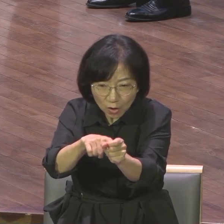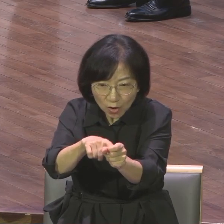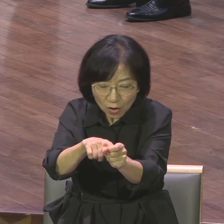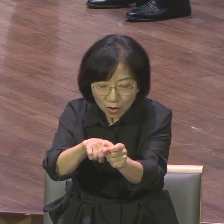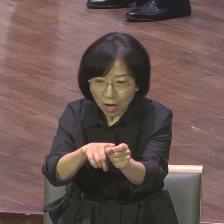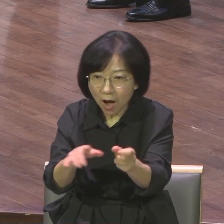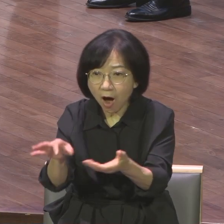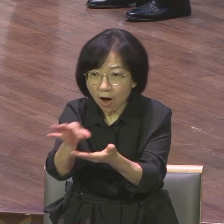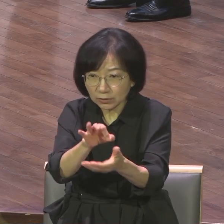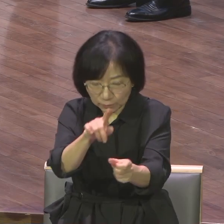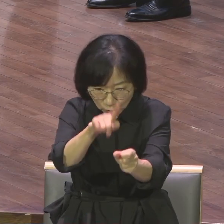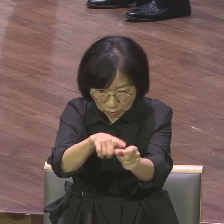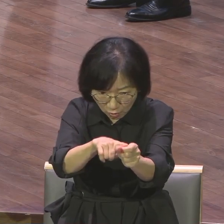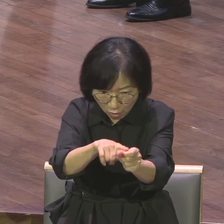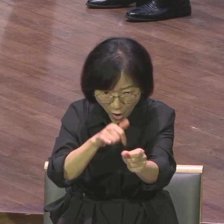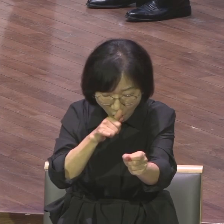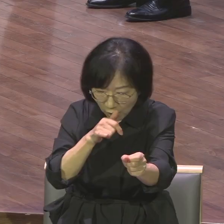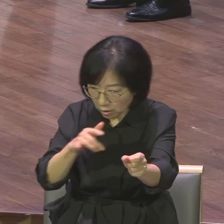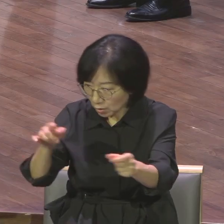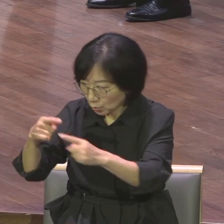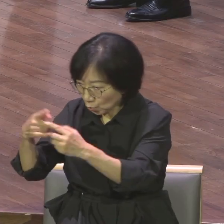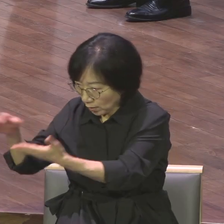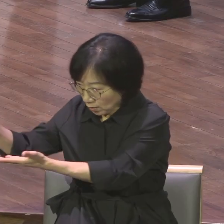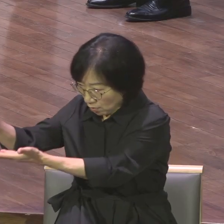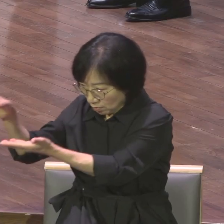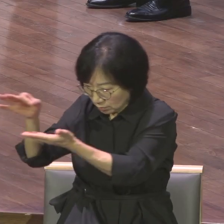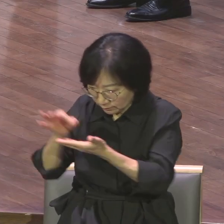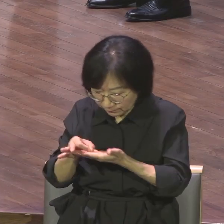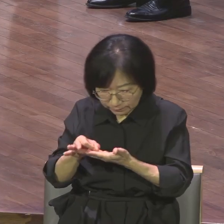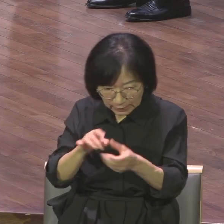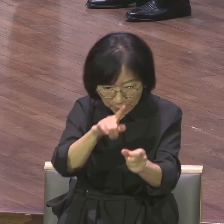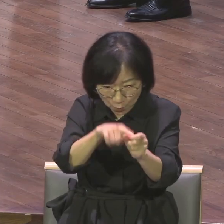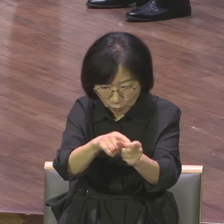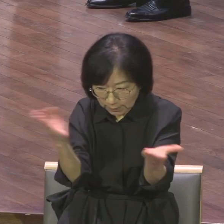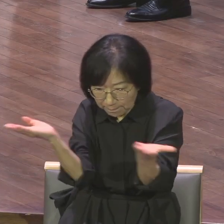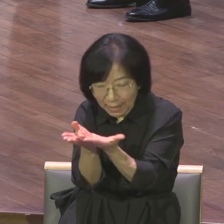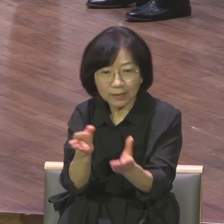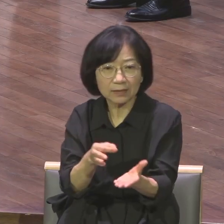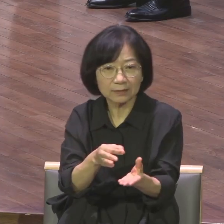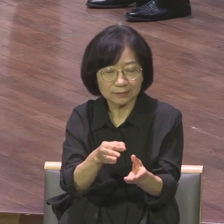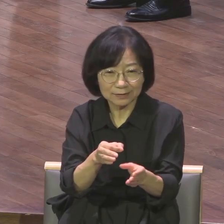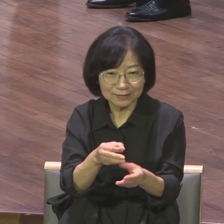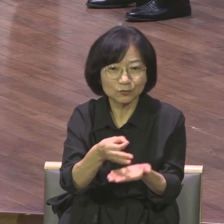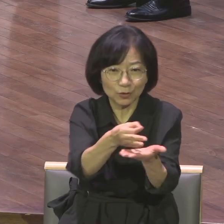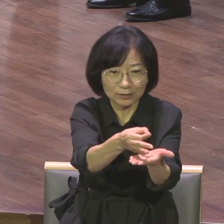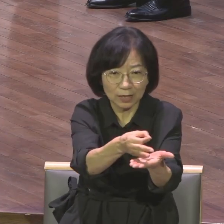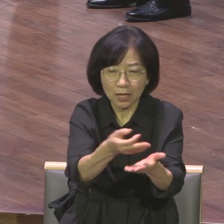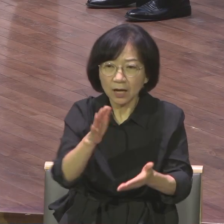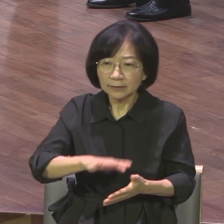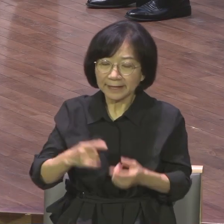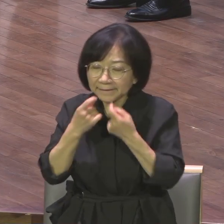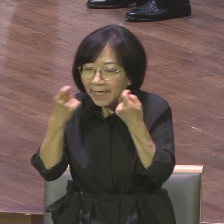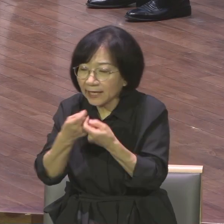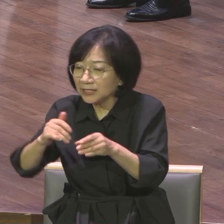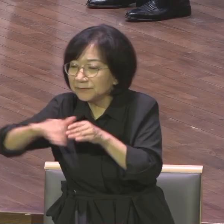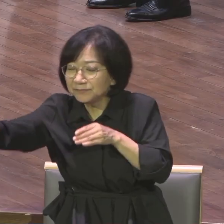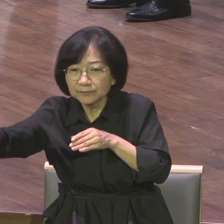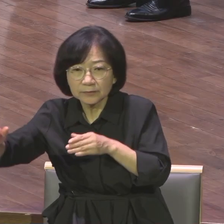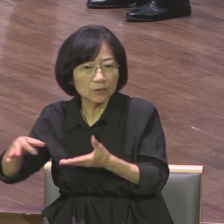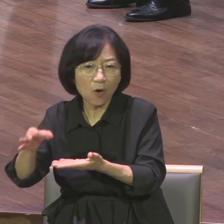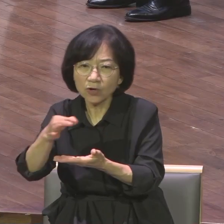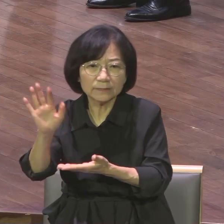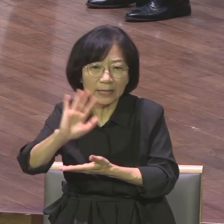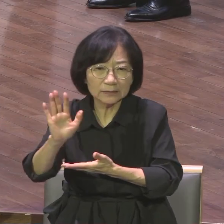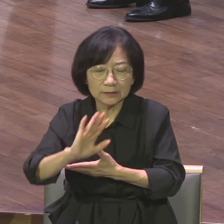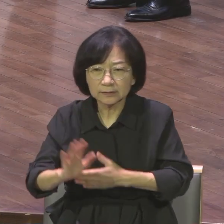교회에 헌금을 해서 가야지, 교회에 헌금을 하지 않고 바로 보내면 그건 헌금 아닙니다. 교회